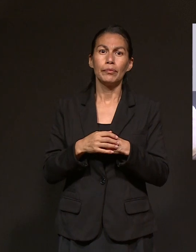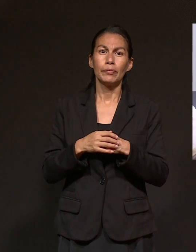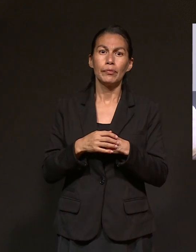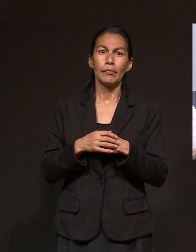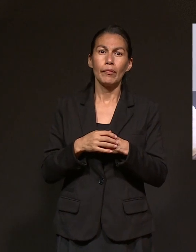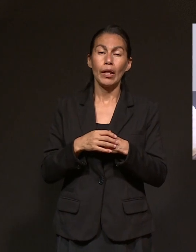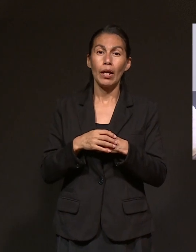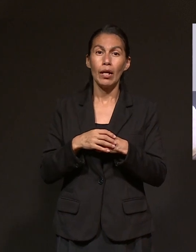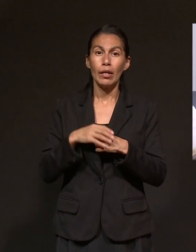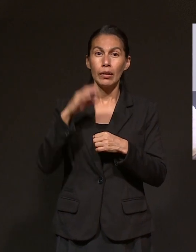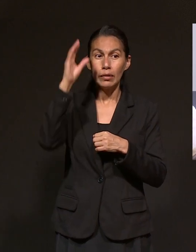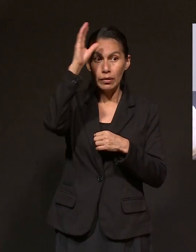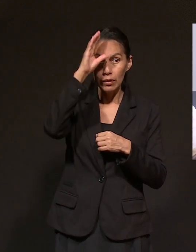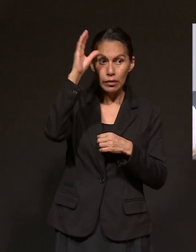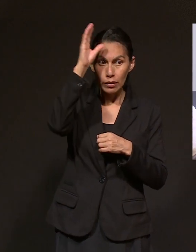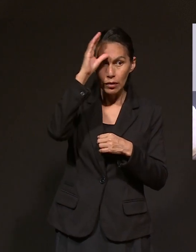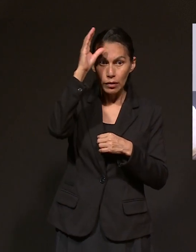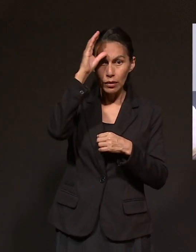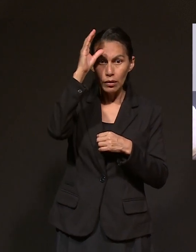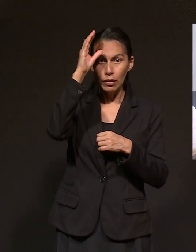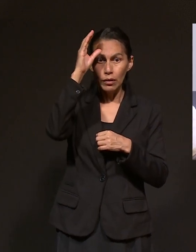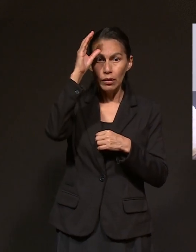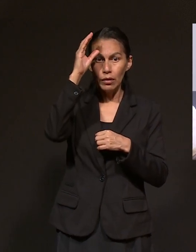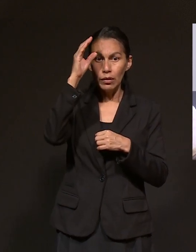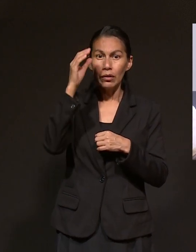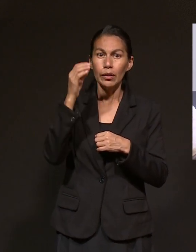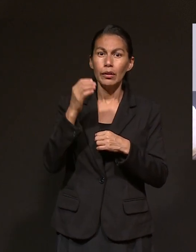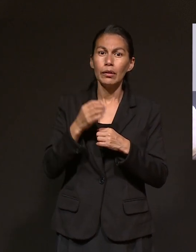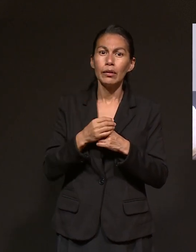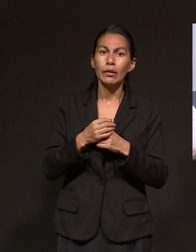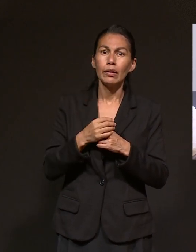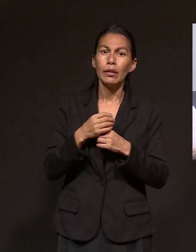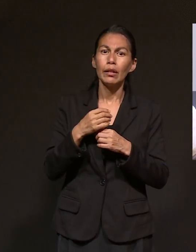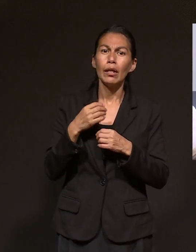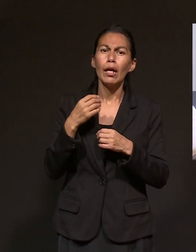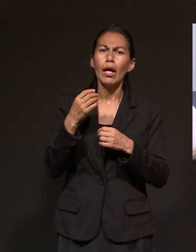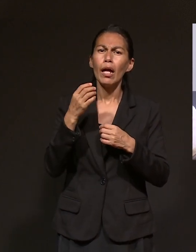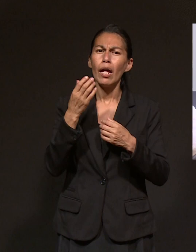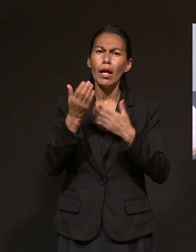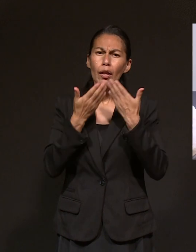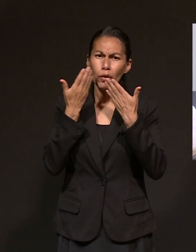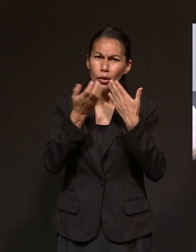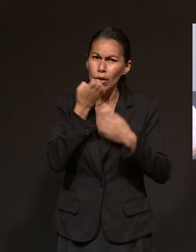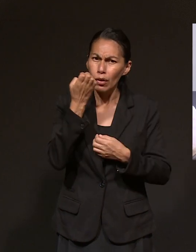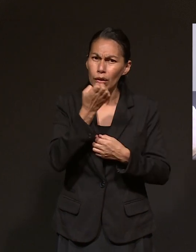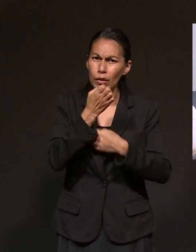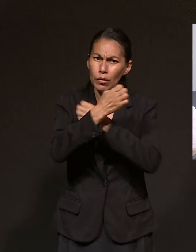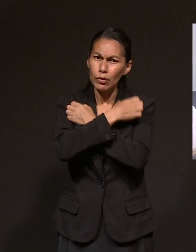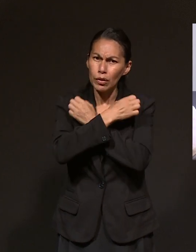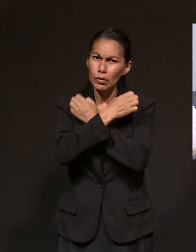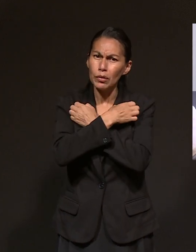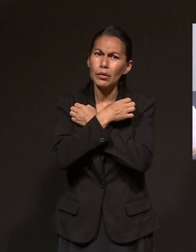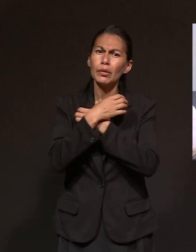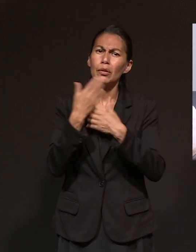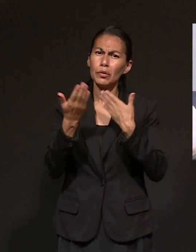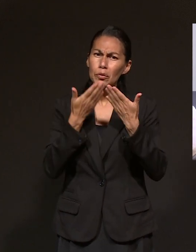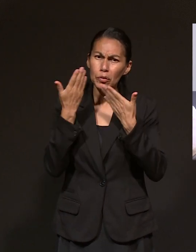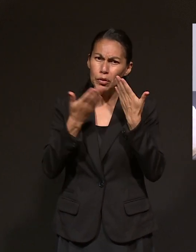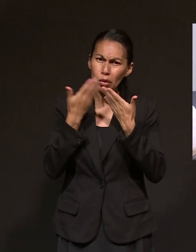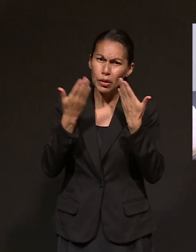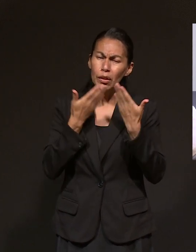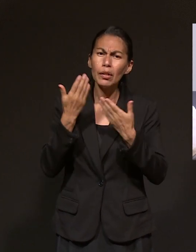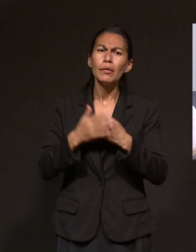estudiaste? Estudié la licenciatura en ciencias de la educación, área física y matemáticas. Pero lo interesante